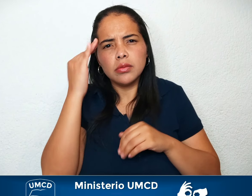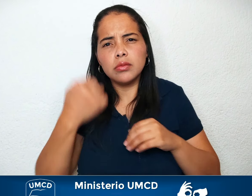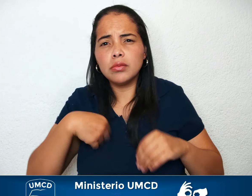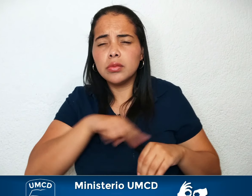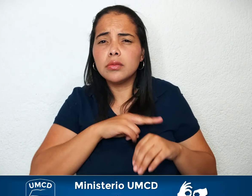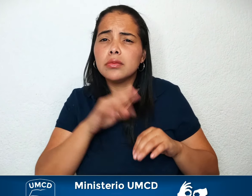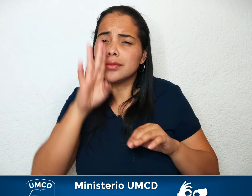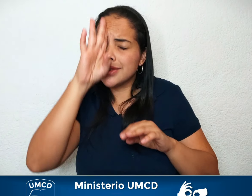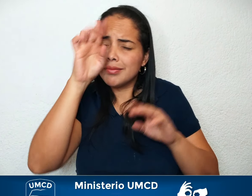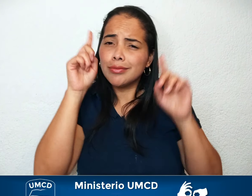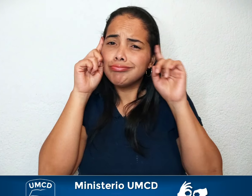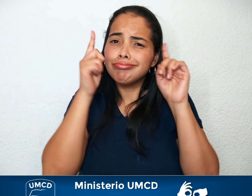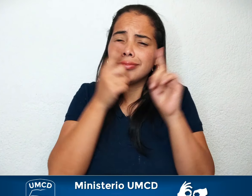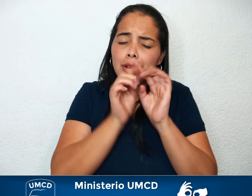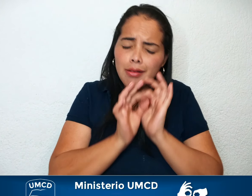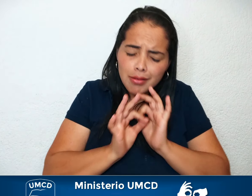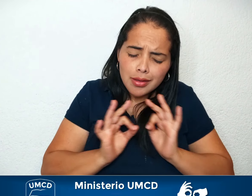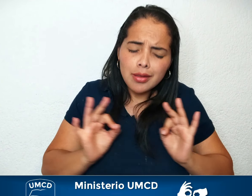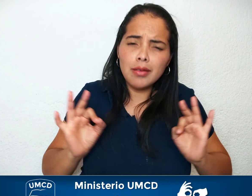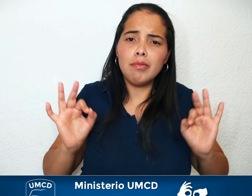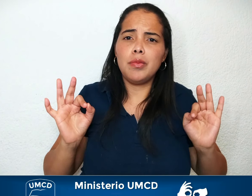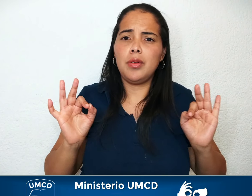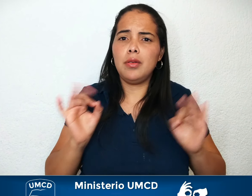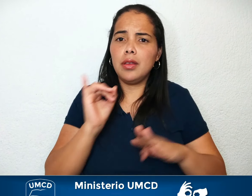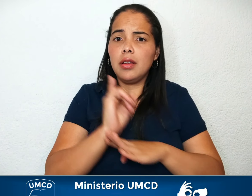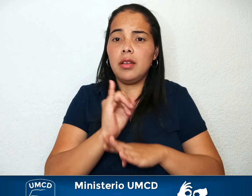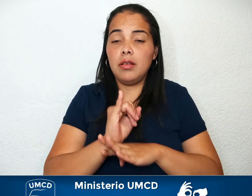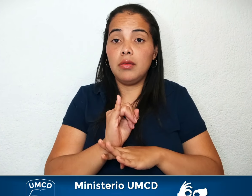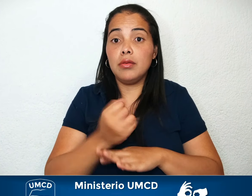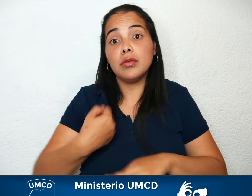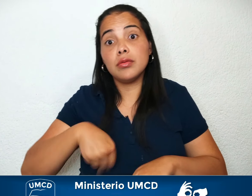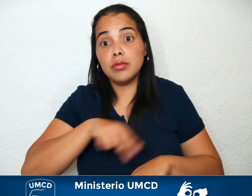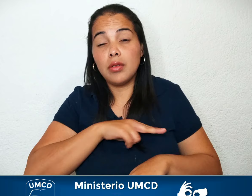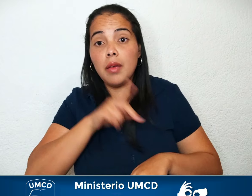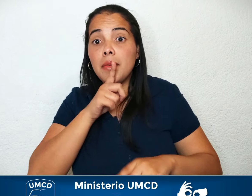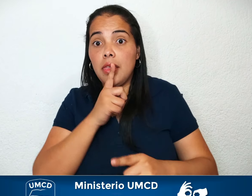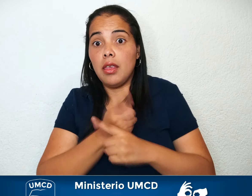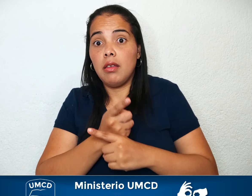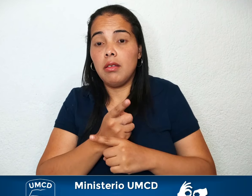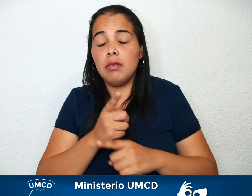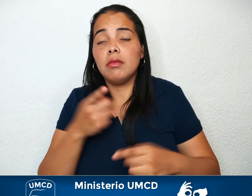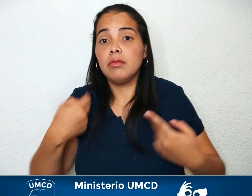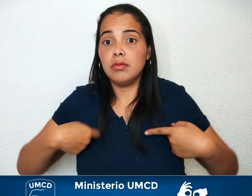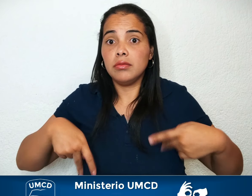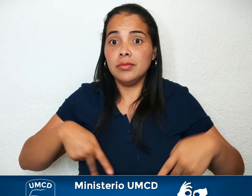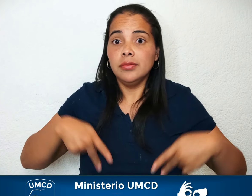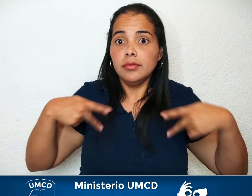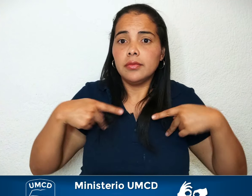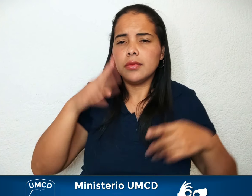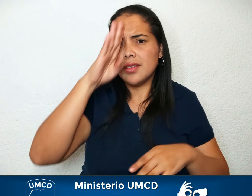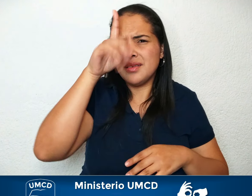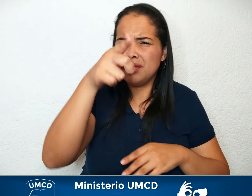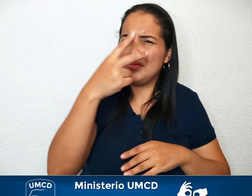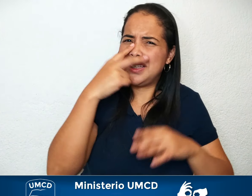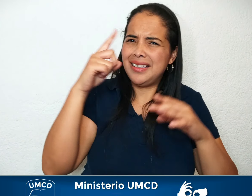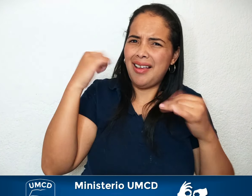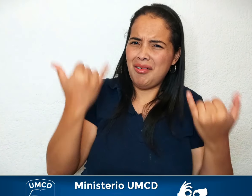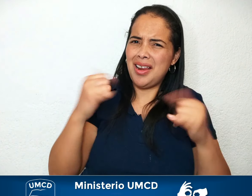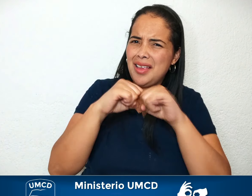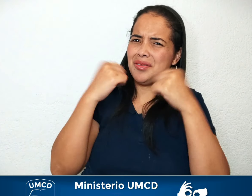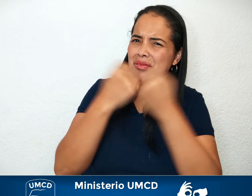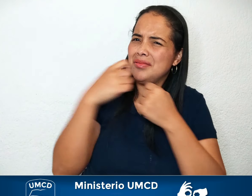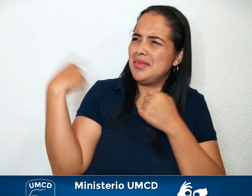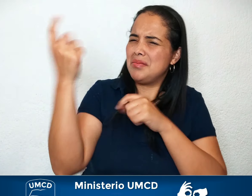mantener la santidad de la iglesia. Nosotros vivimos en una sociedad en el que cada día